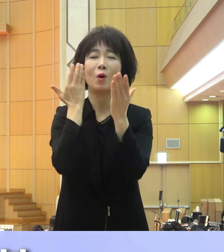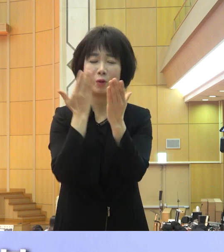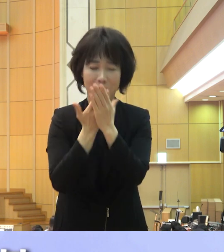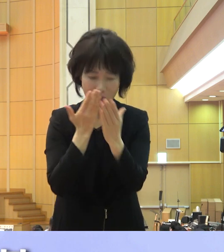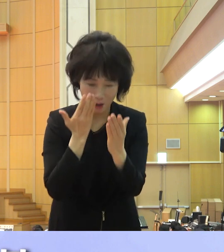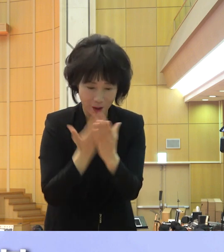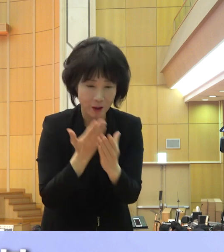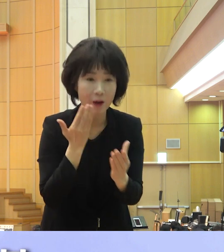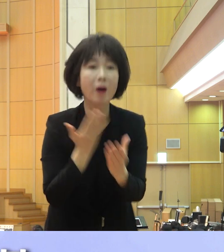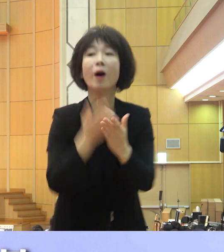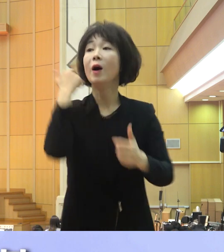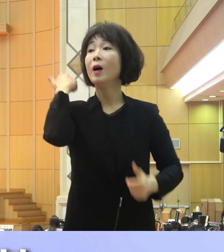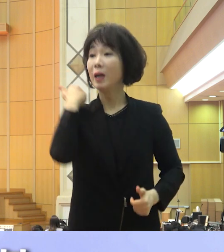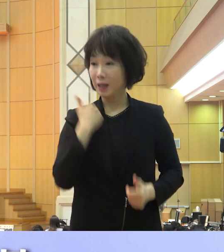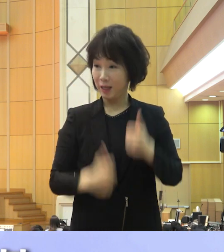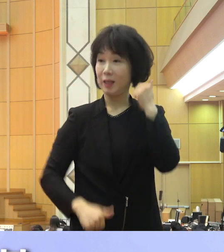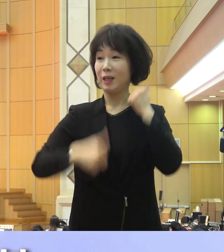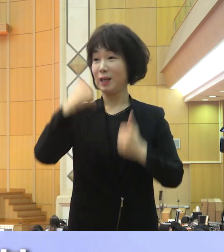계시옵소서.